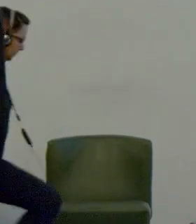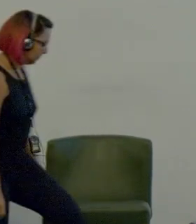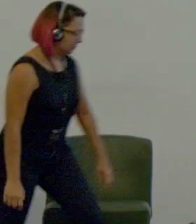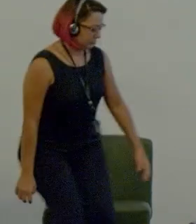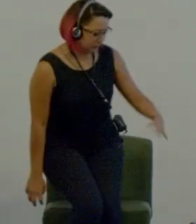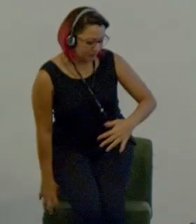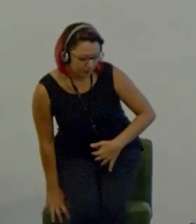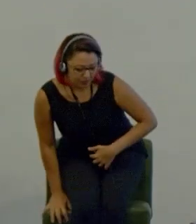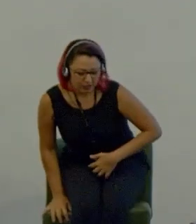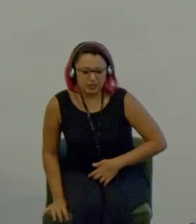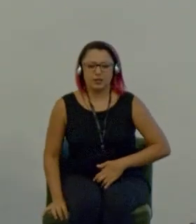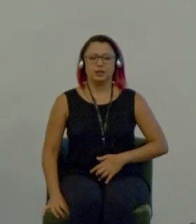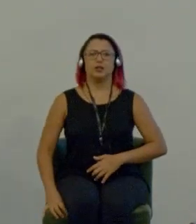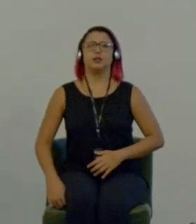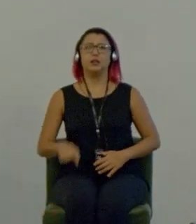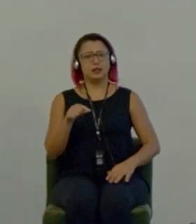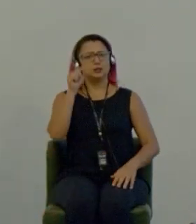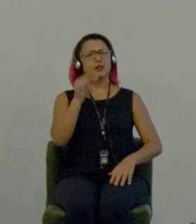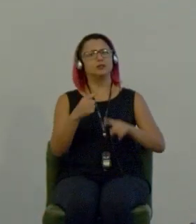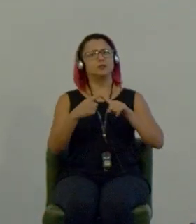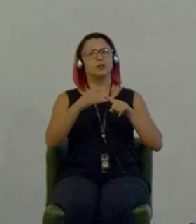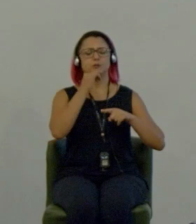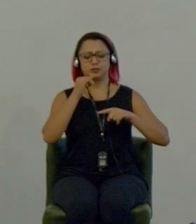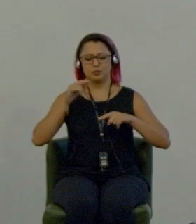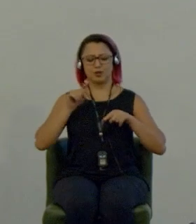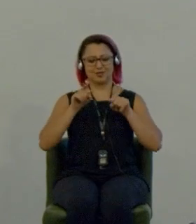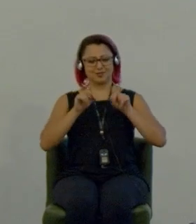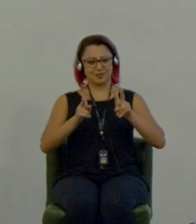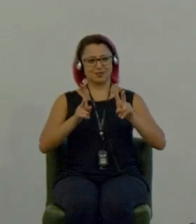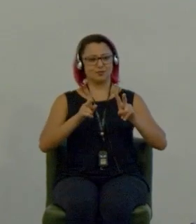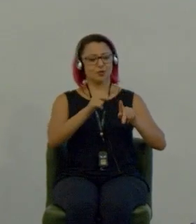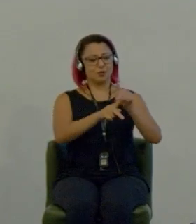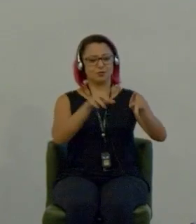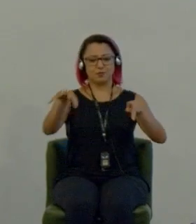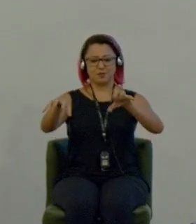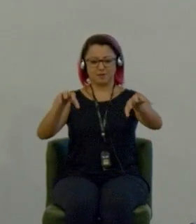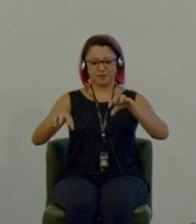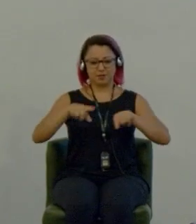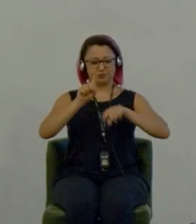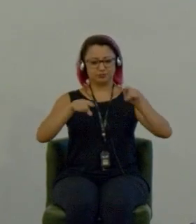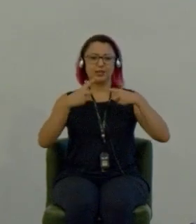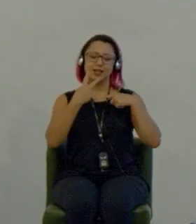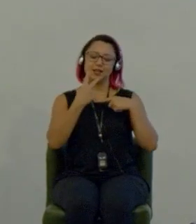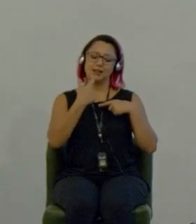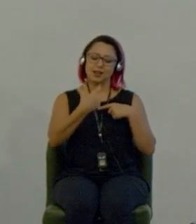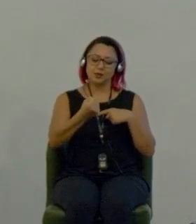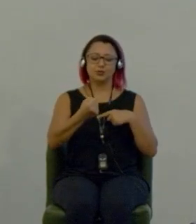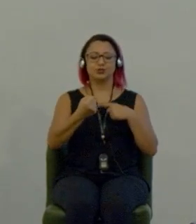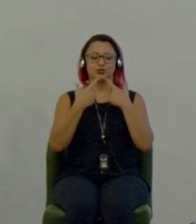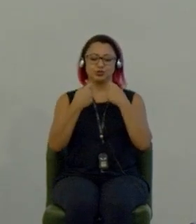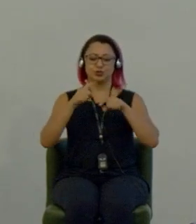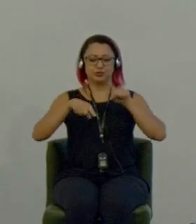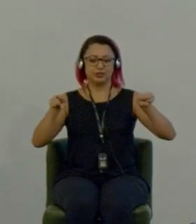pelo menos eu penso dessa maneira, que essa diversidade linguística, que a gente pode entender como diversidade cultural, é resultado de um processo